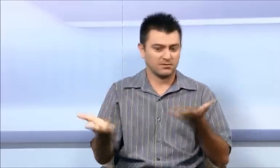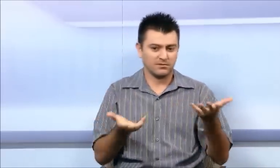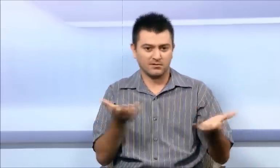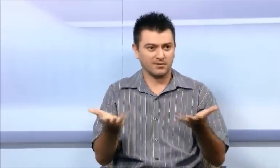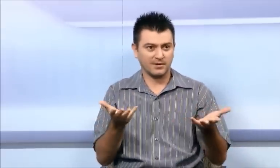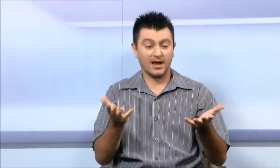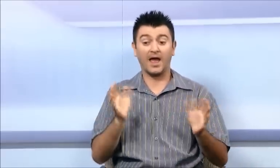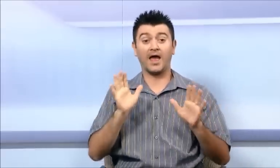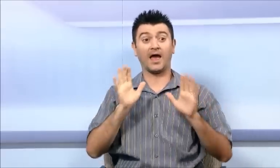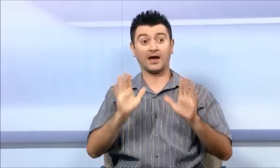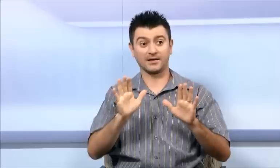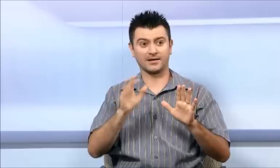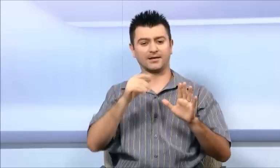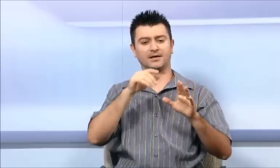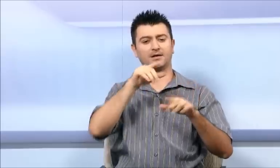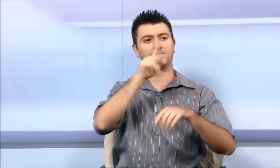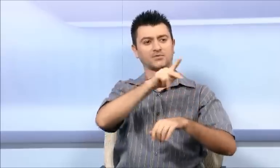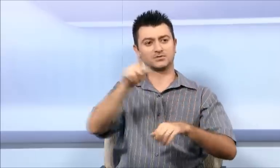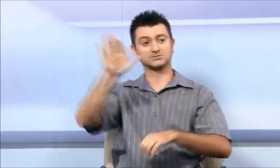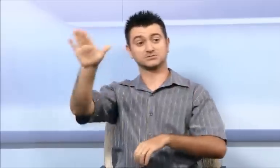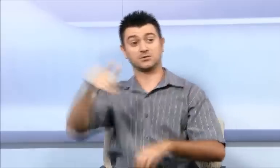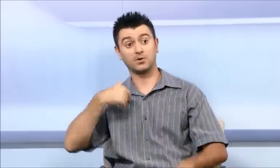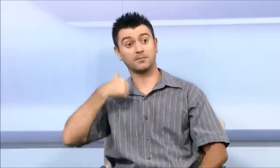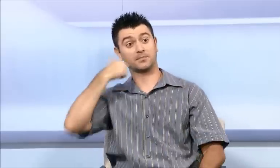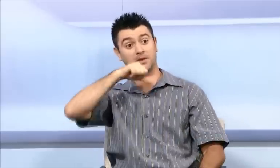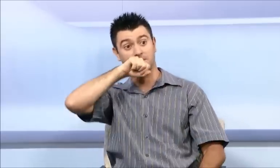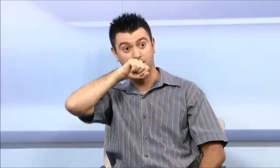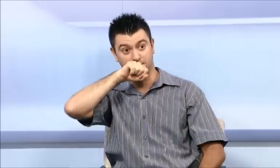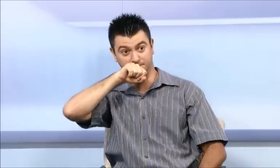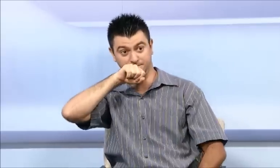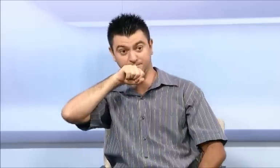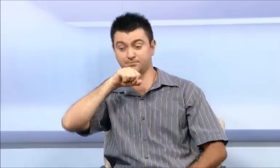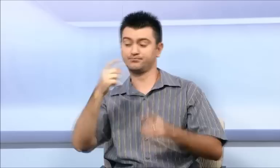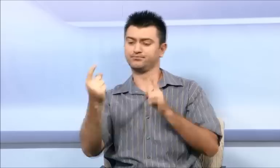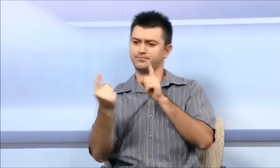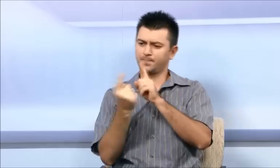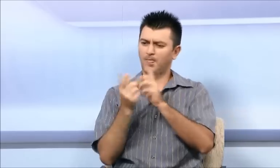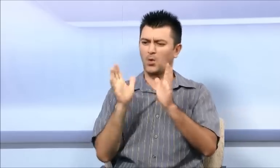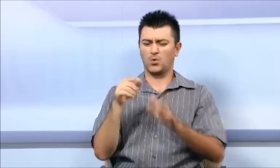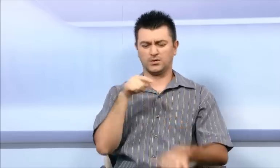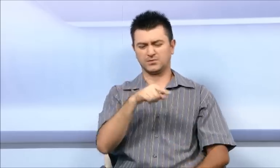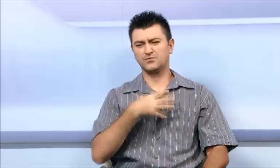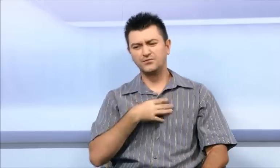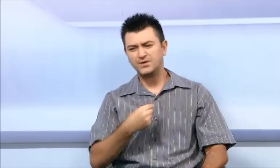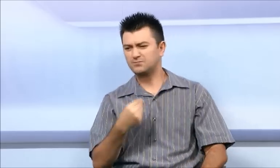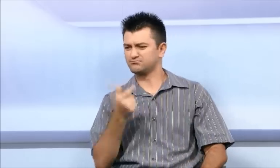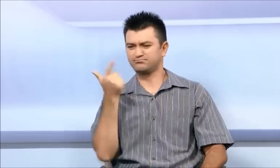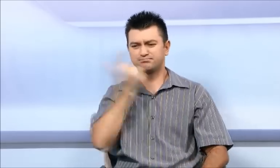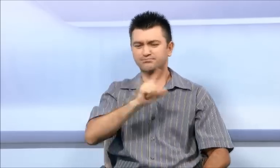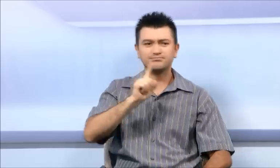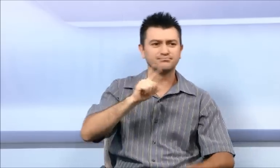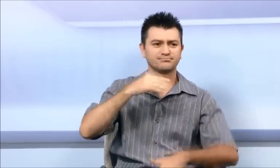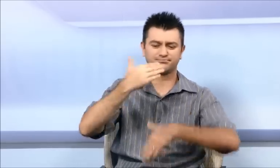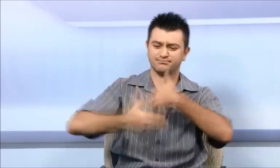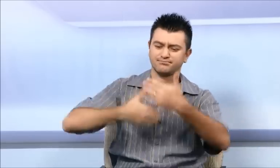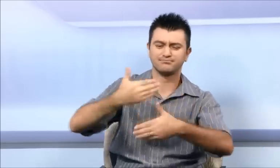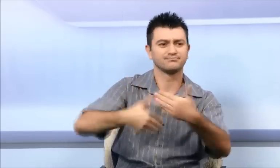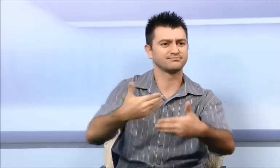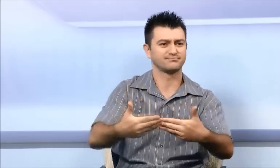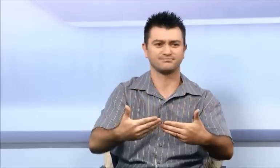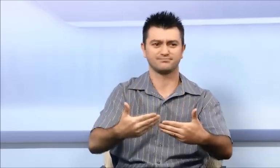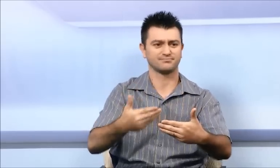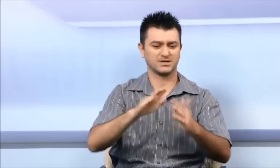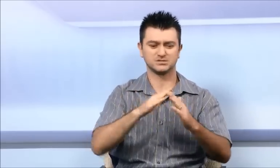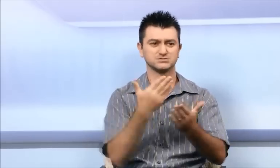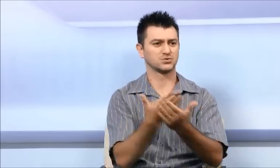problema mental, que ele tinha outras deficiências, né? Aí a professora chamou a mãe dele e falou para ele, ó, o seu filho não vai